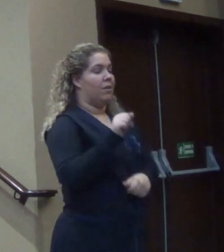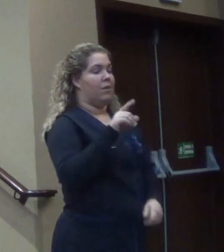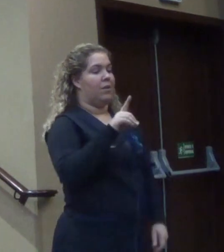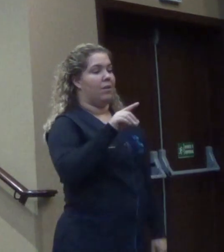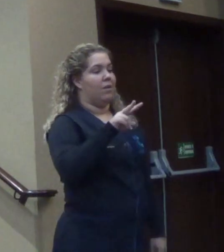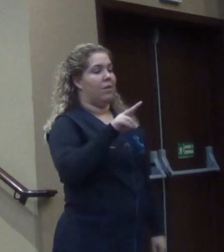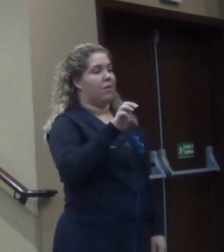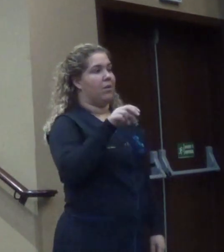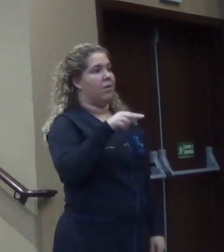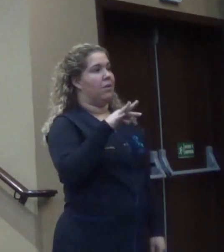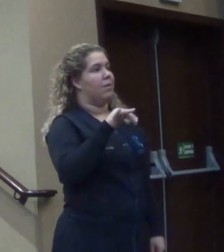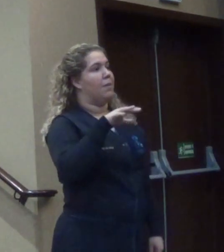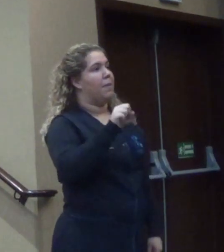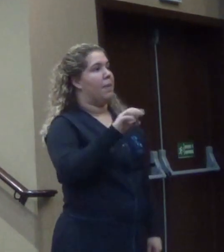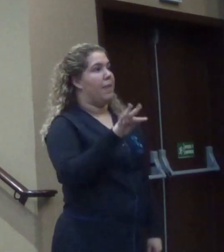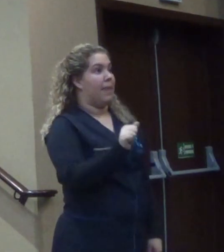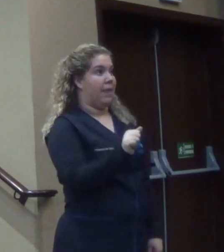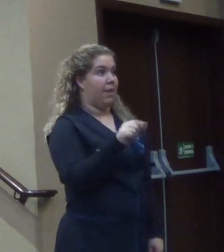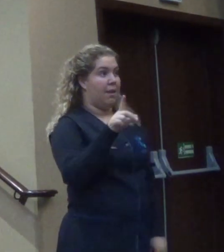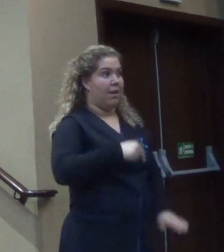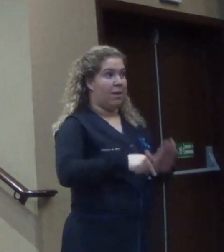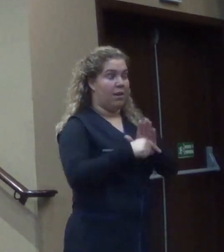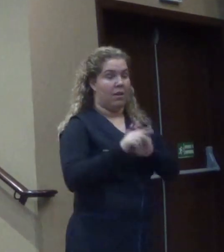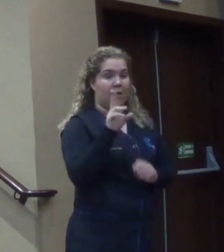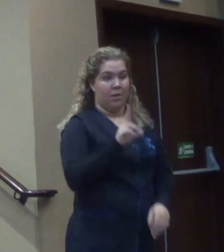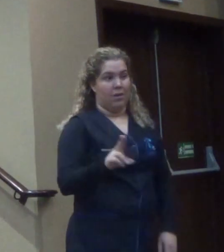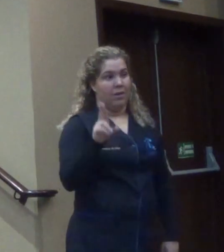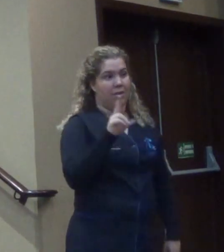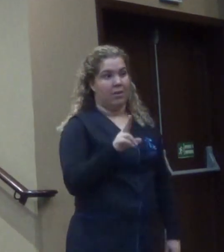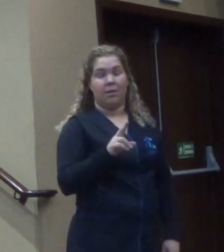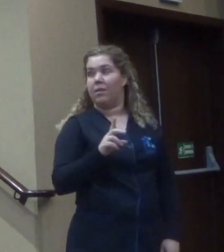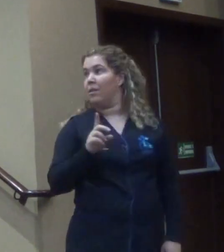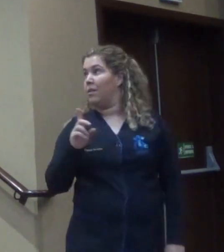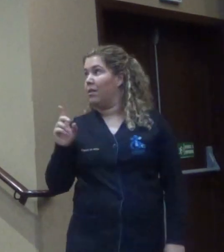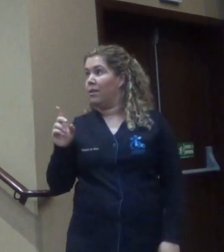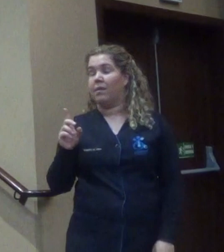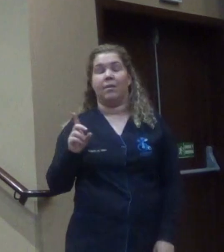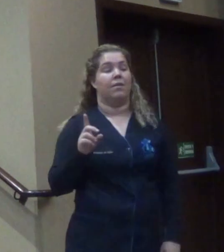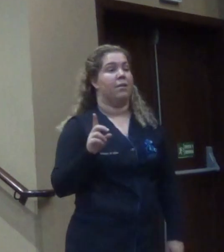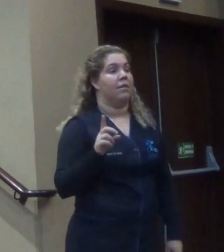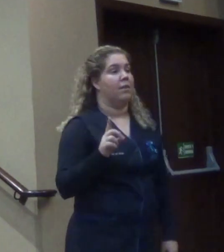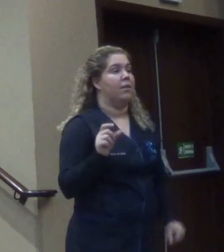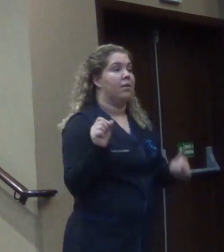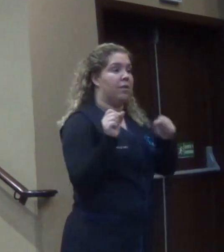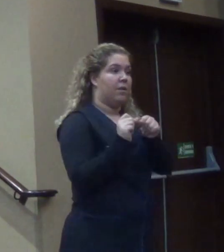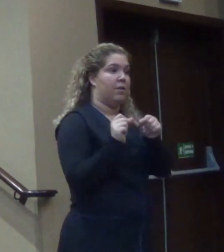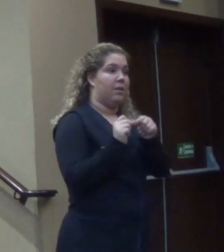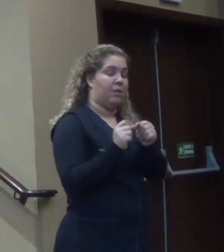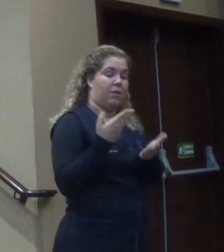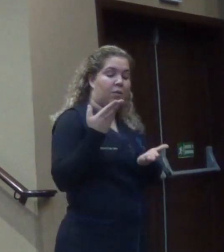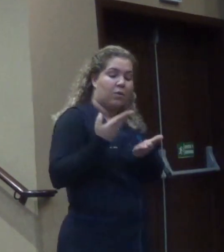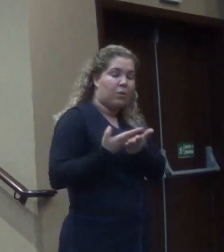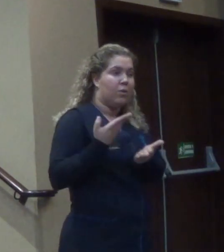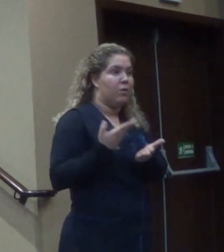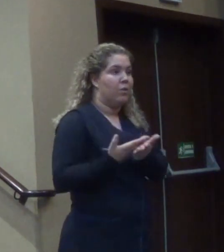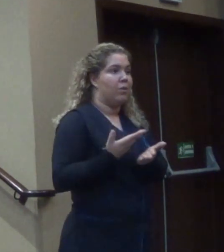da Califórnia. Como essa universidade é uma universidade adventista, eles fizeram um estudo na década de 50 para saber se realmente os